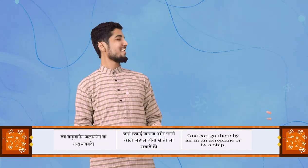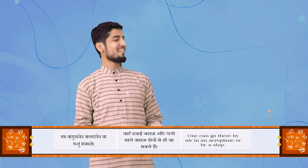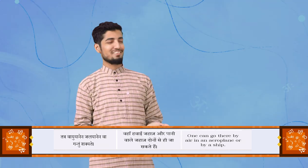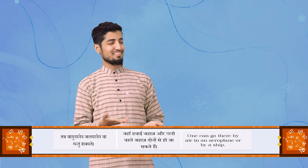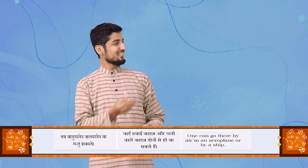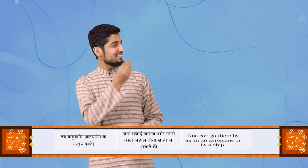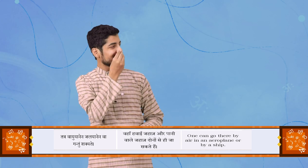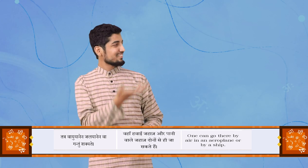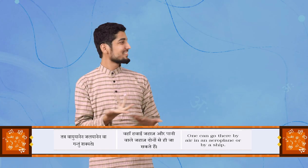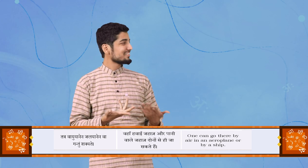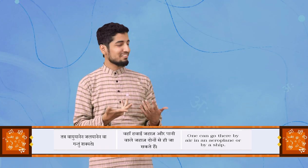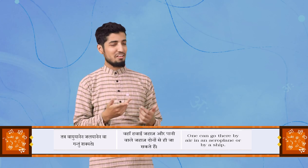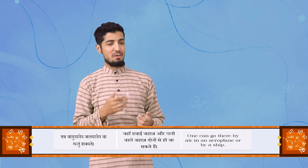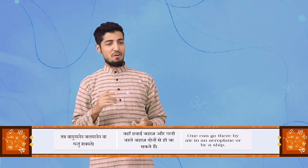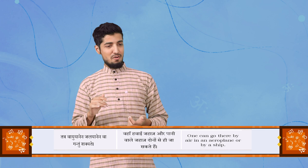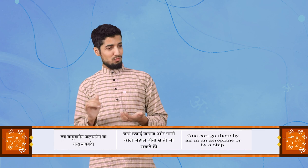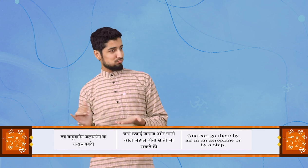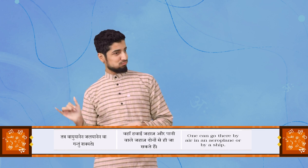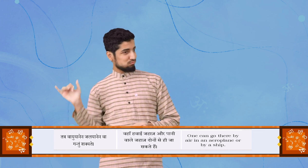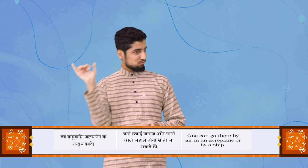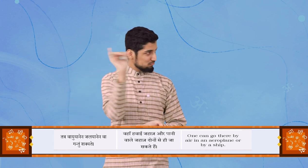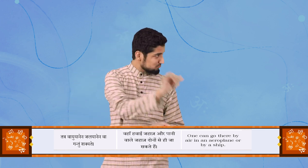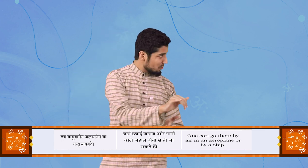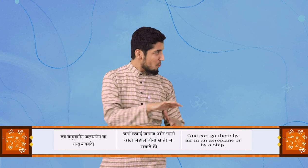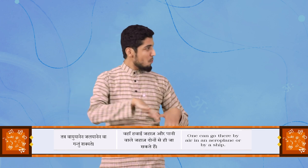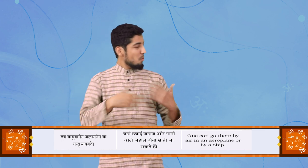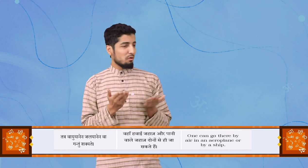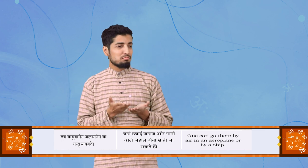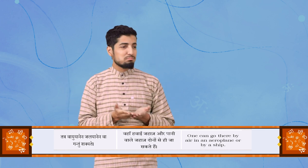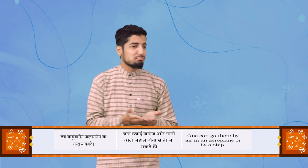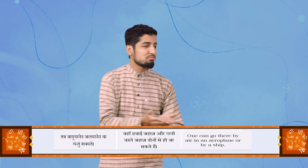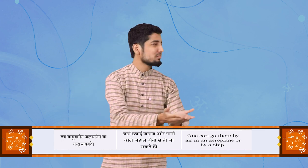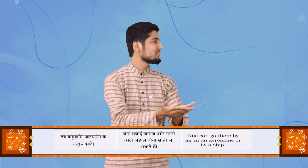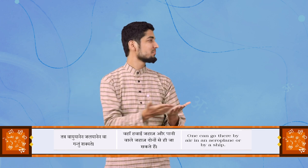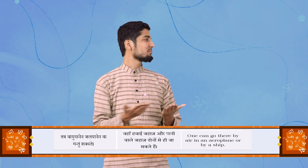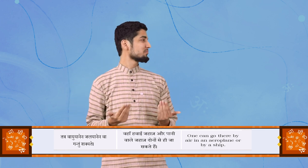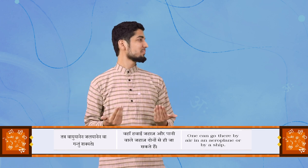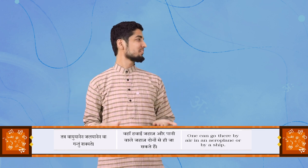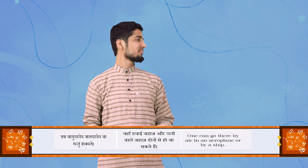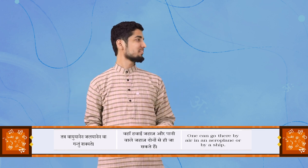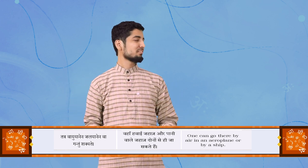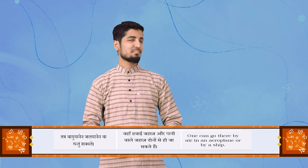कि तत्रा वायु या घृणा या नवागंतुक सकते हैं